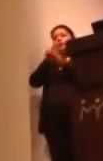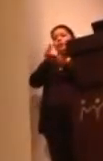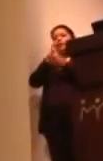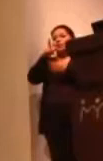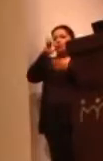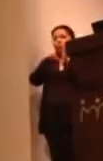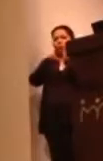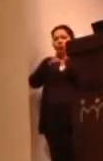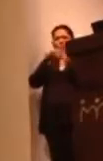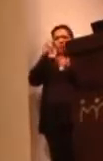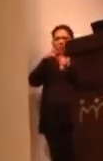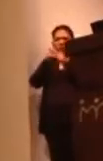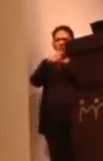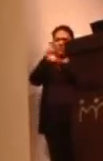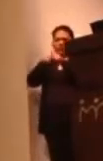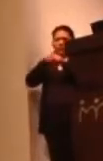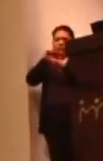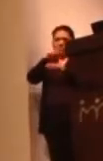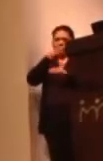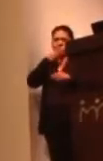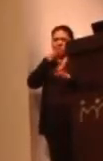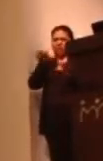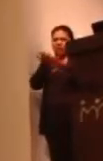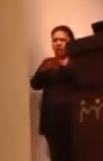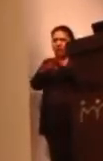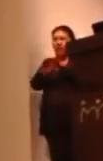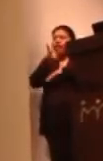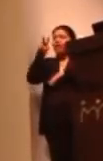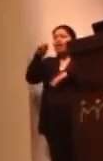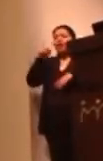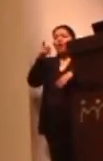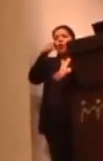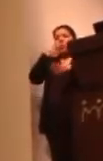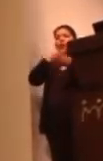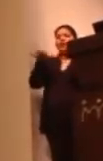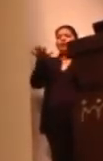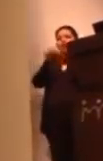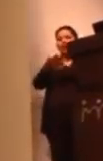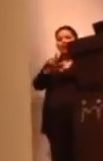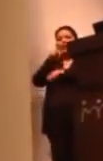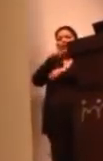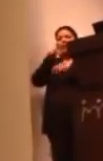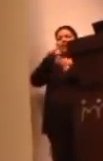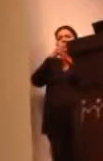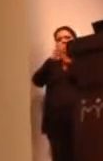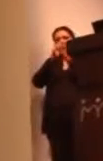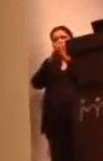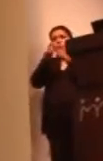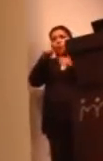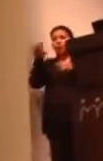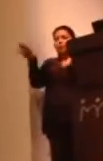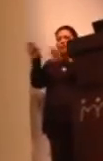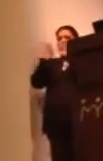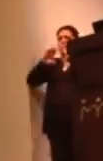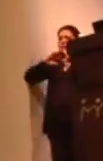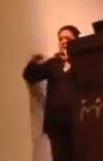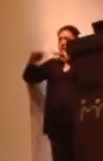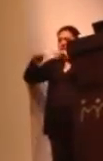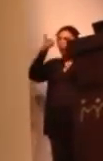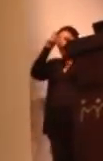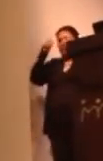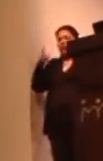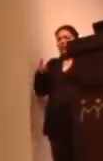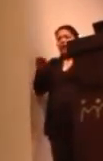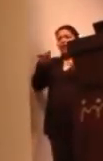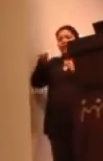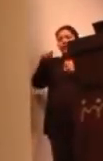normalizar. Lo que vas a hacer es adaptar su medio ambiente para sacar lo mejor que tiene, porque también los niños con trastornos